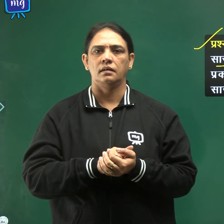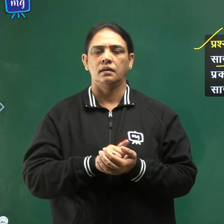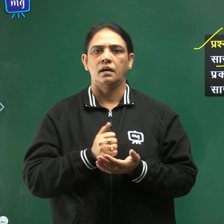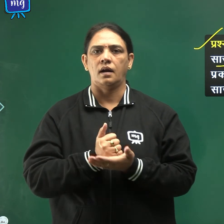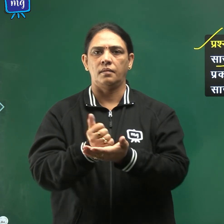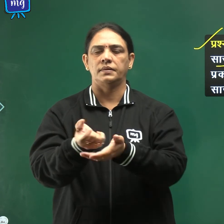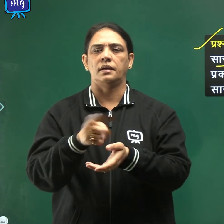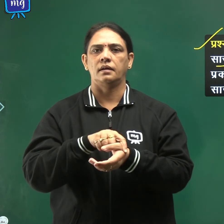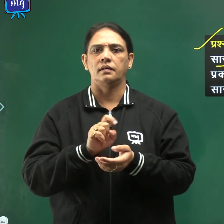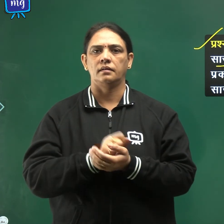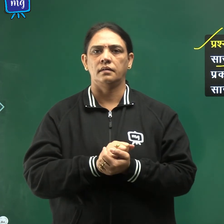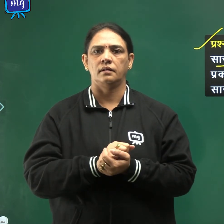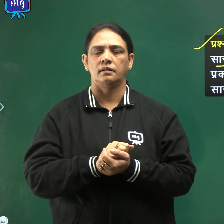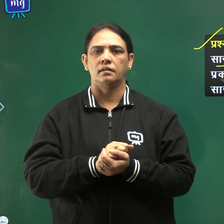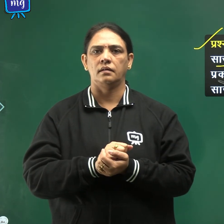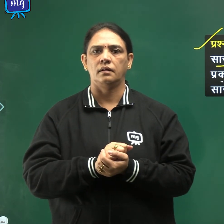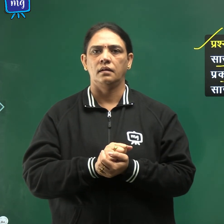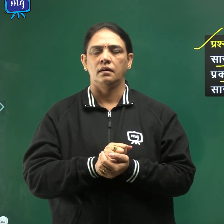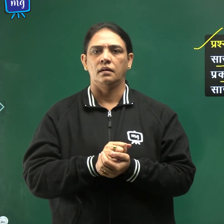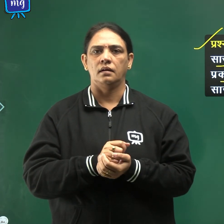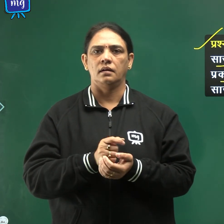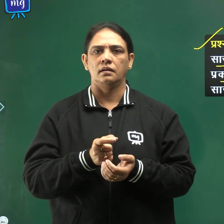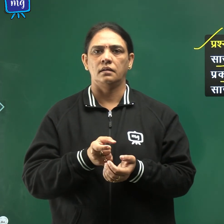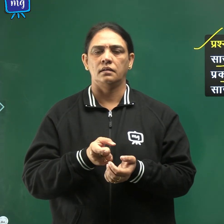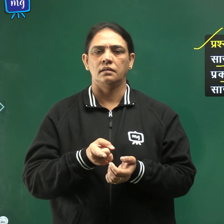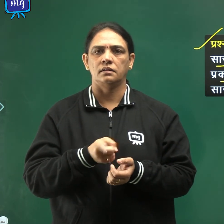सहायता से कम प्रकार की